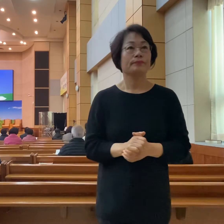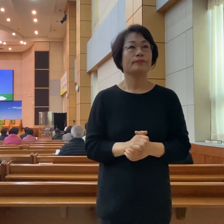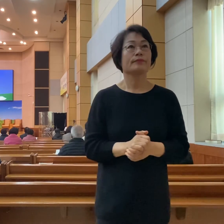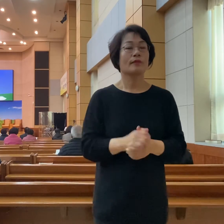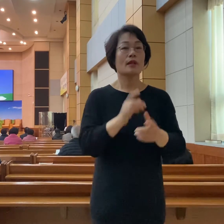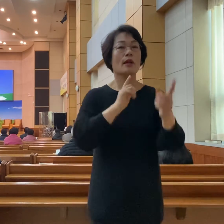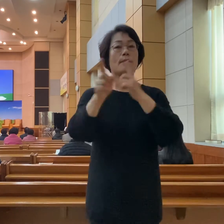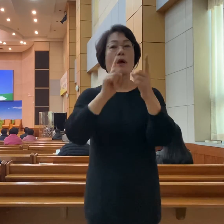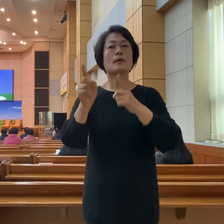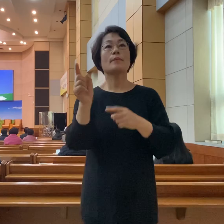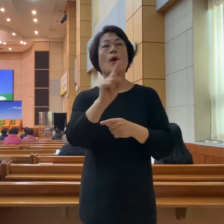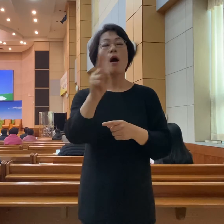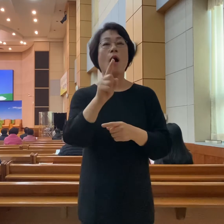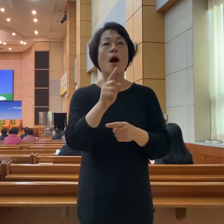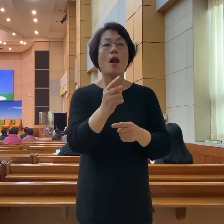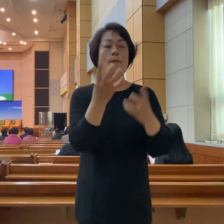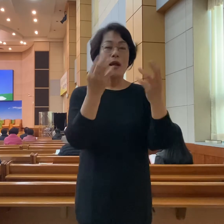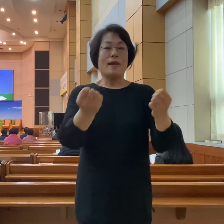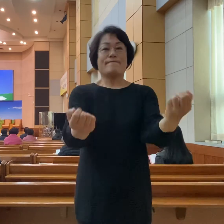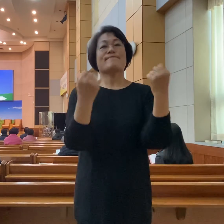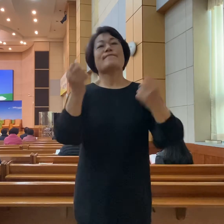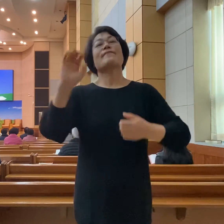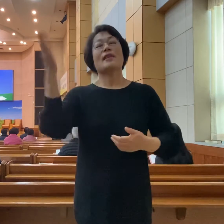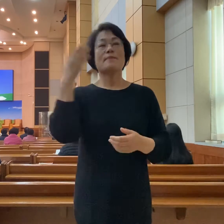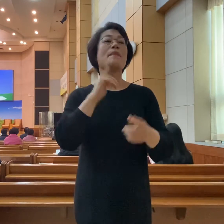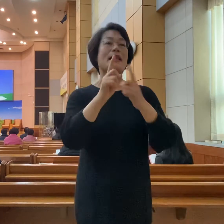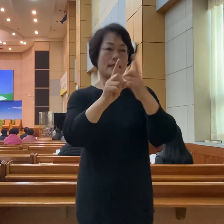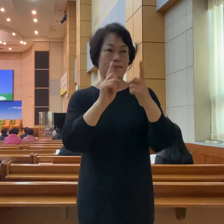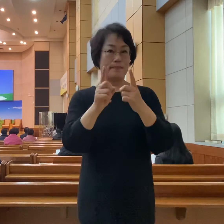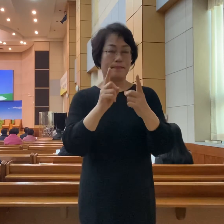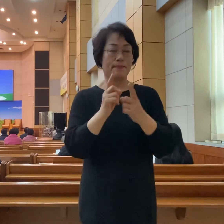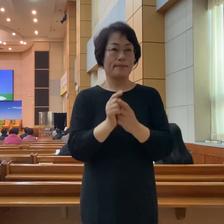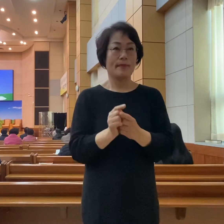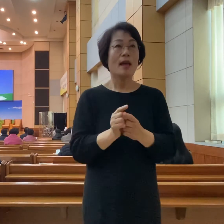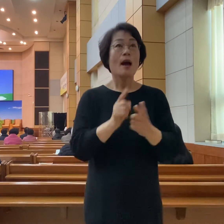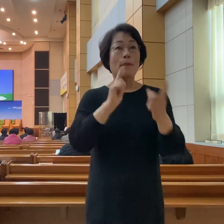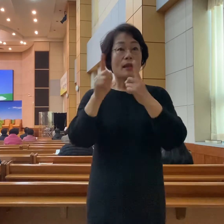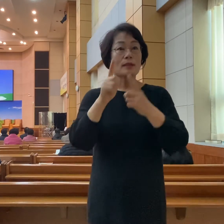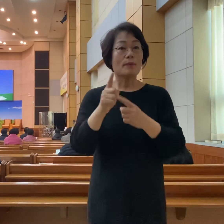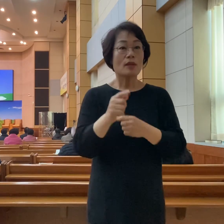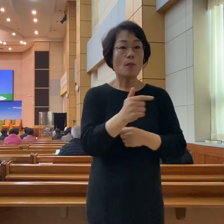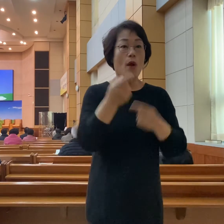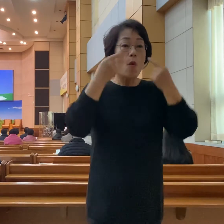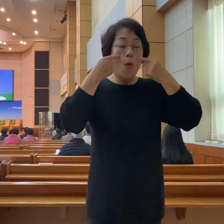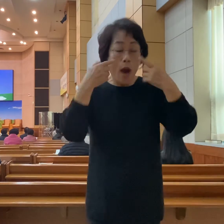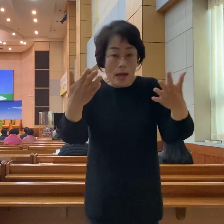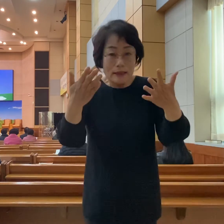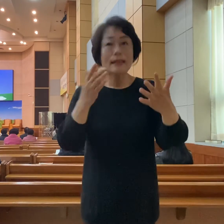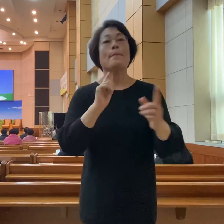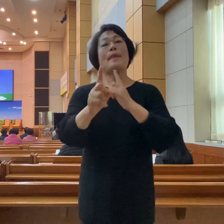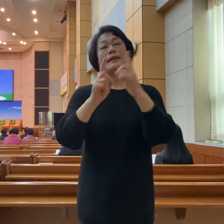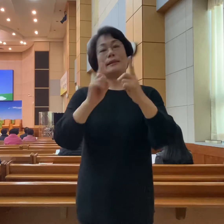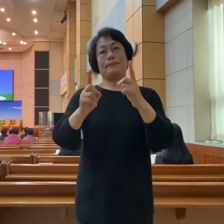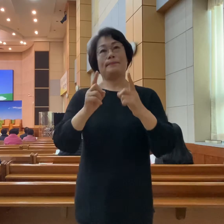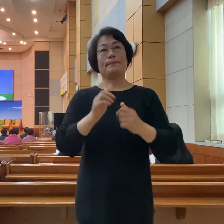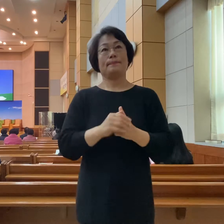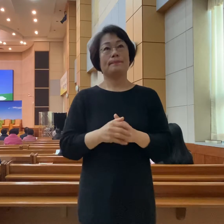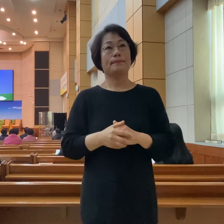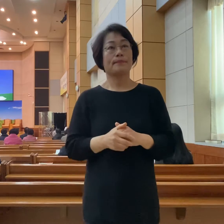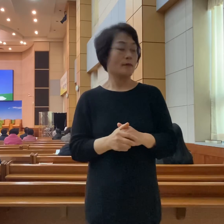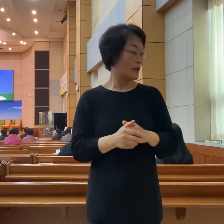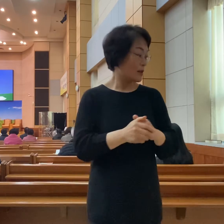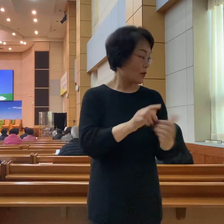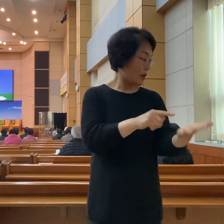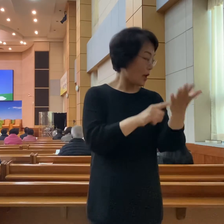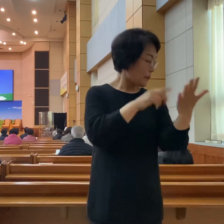이 말씀이 얼마나 힘이 되는 말씀인지 또 이 말씀이 얼마나 분명한 말씀인지 여기